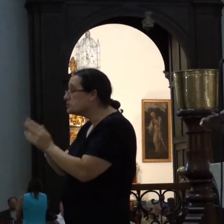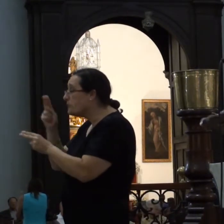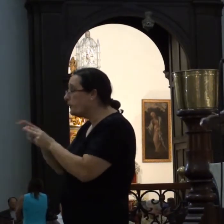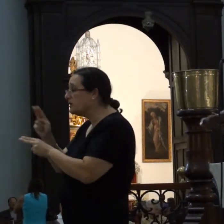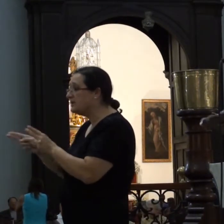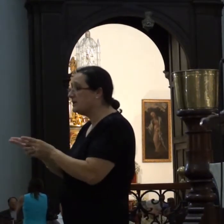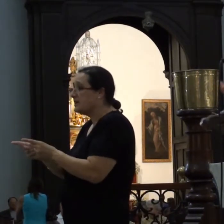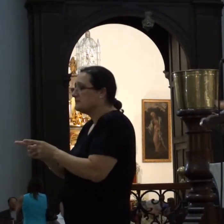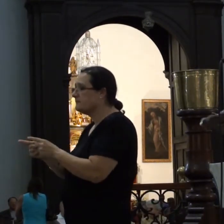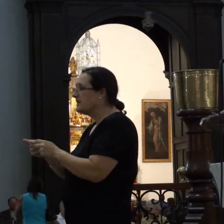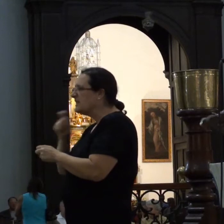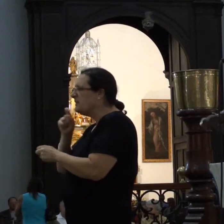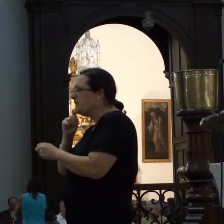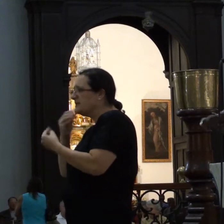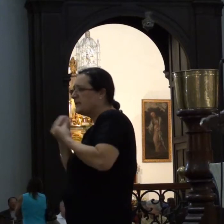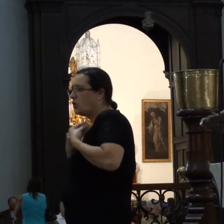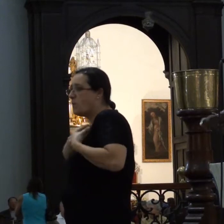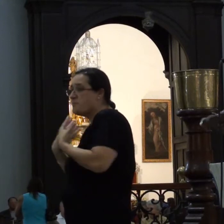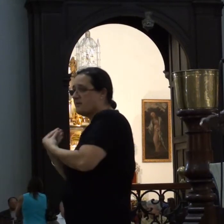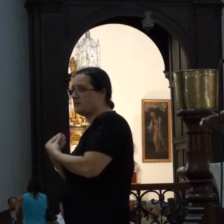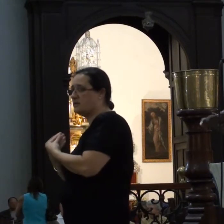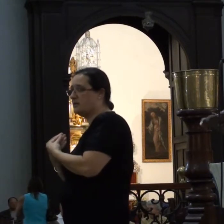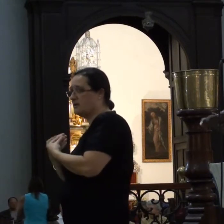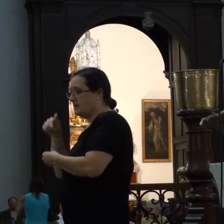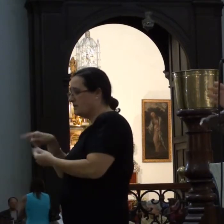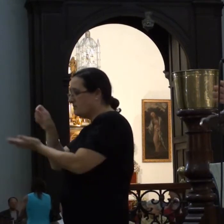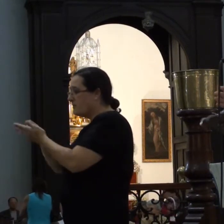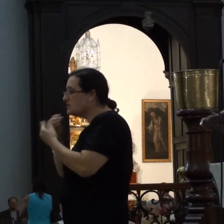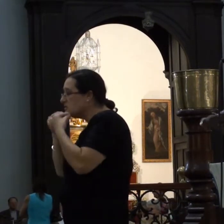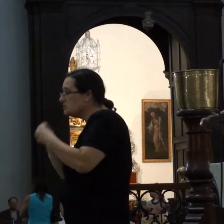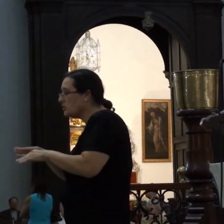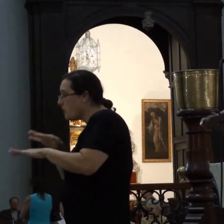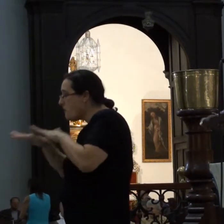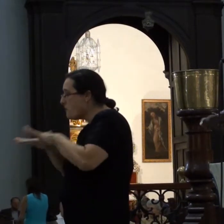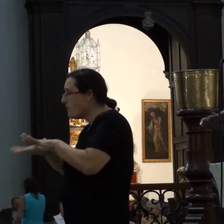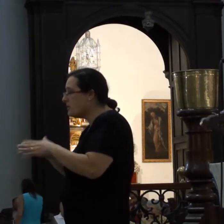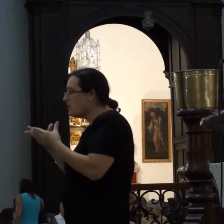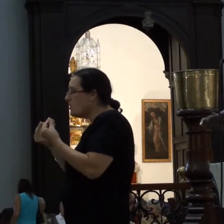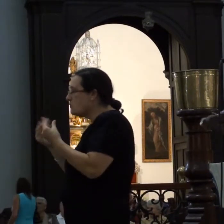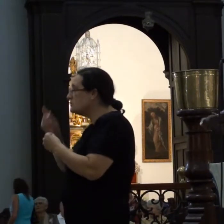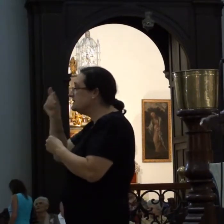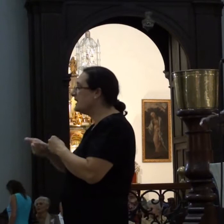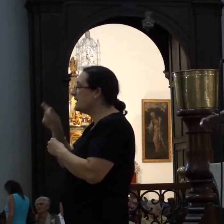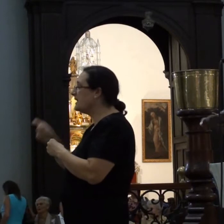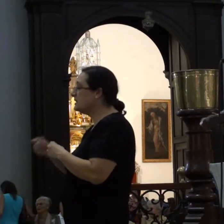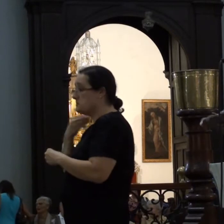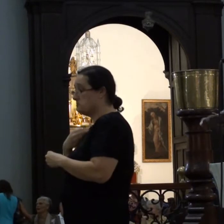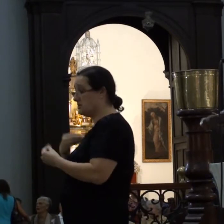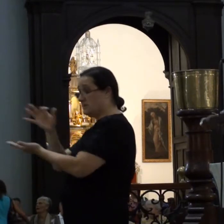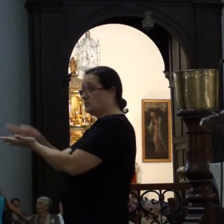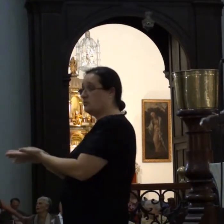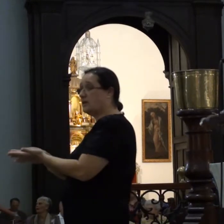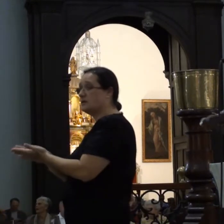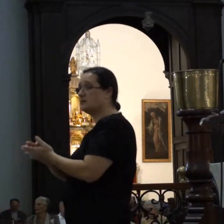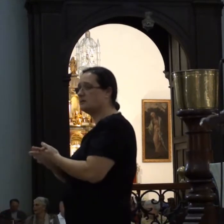en la forma de convivir Y que ahora mismo en este momento histórico está movilizando a un tipo de gente aquí en la propia ciudad de